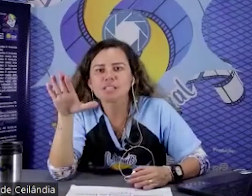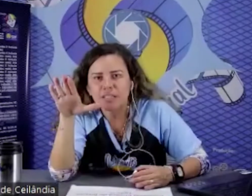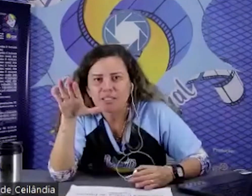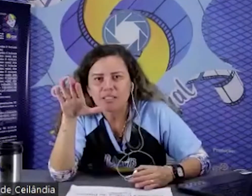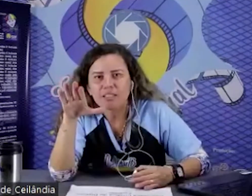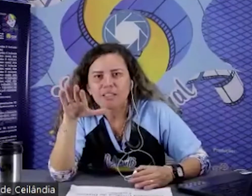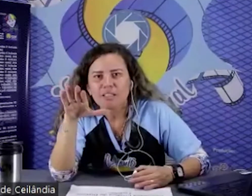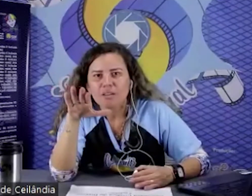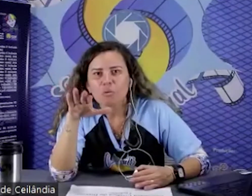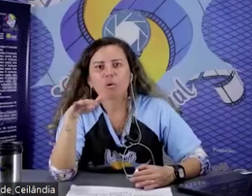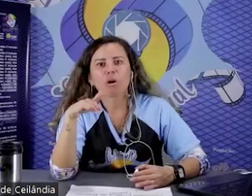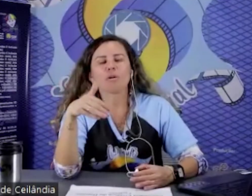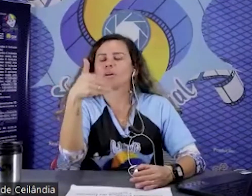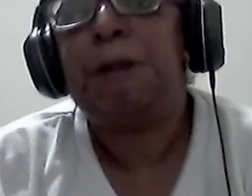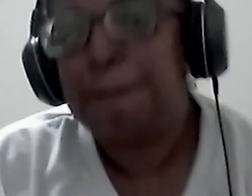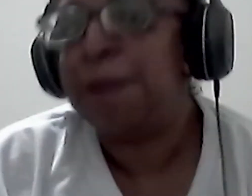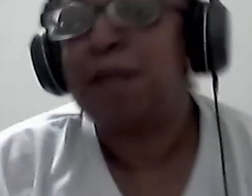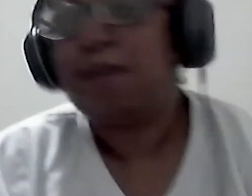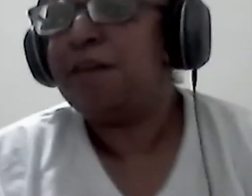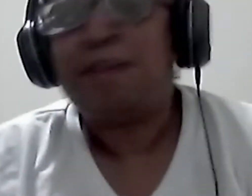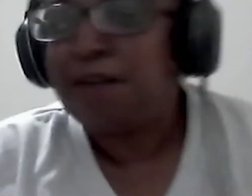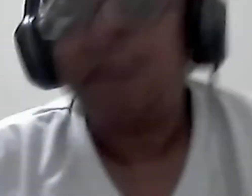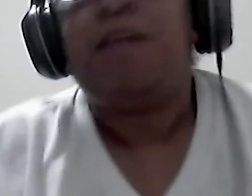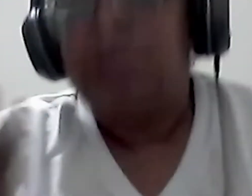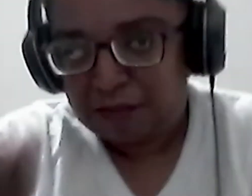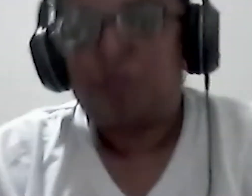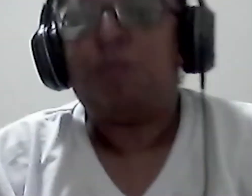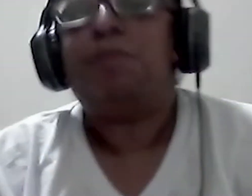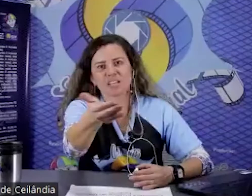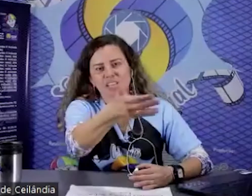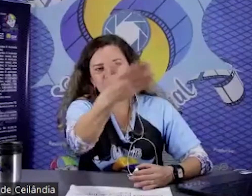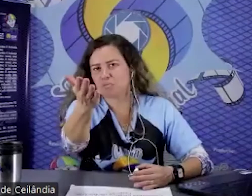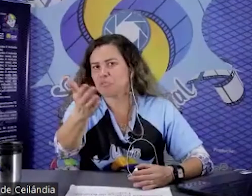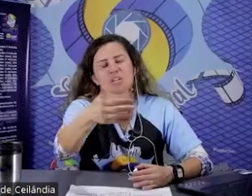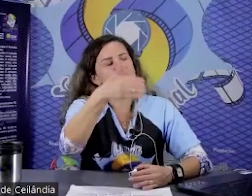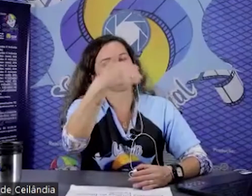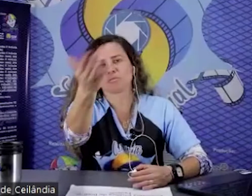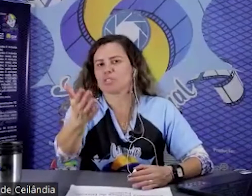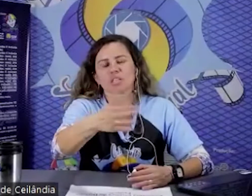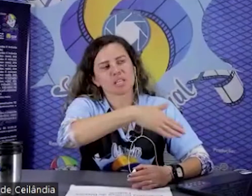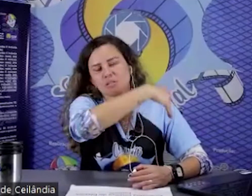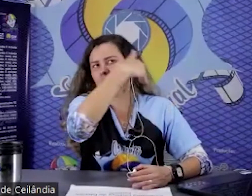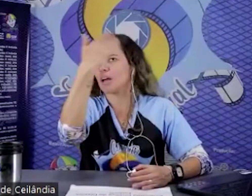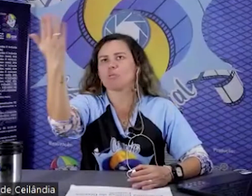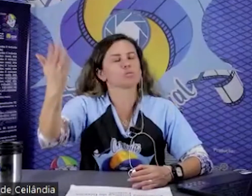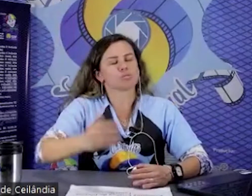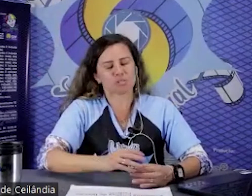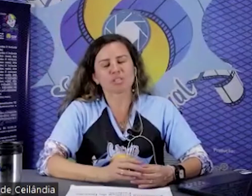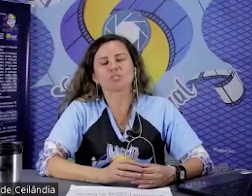sozinha qual é o acesso, não é isso? Que seu filho, que você, que qualquer outro